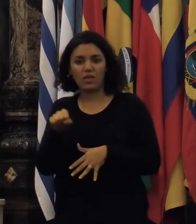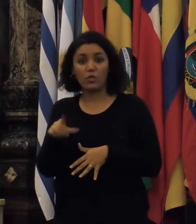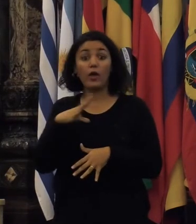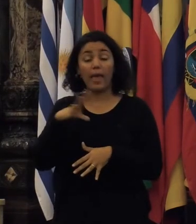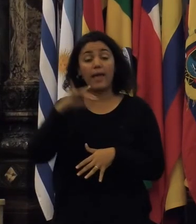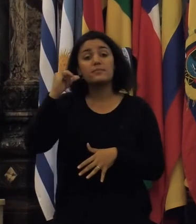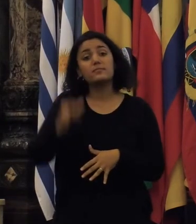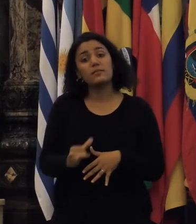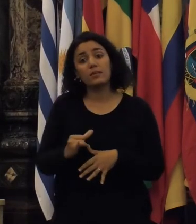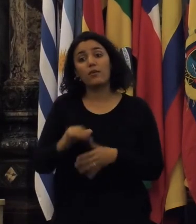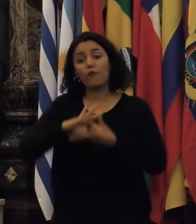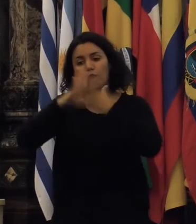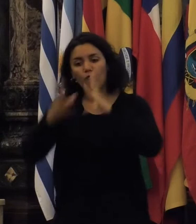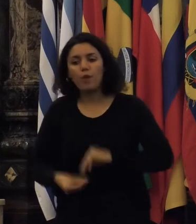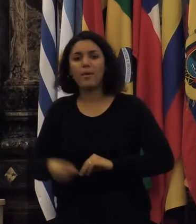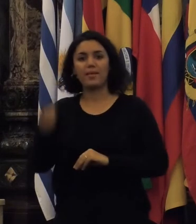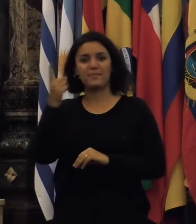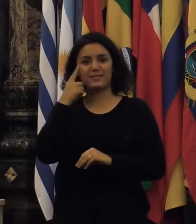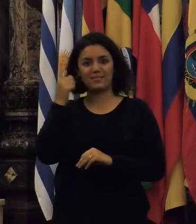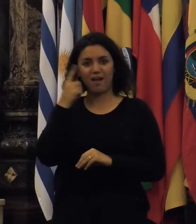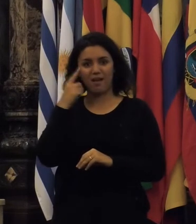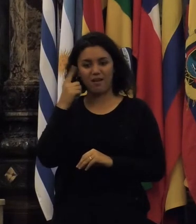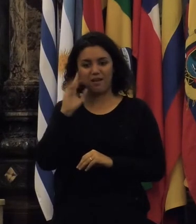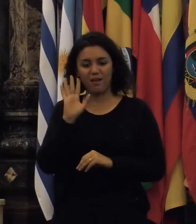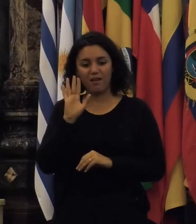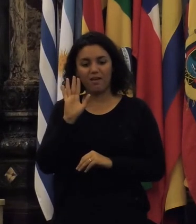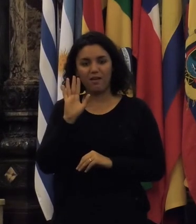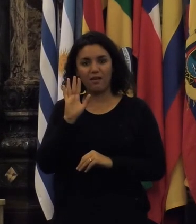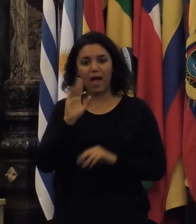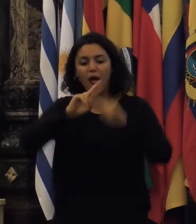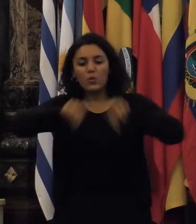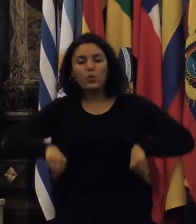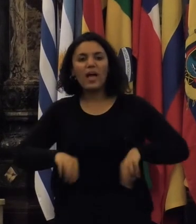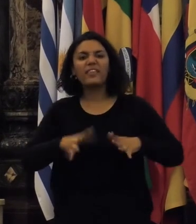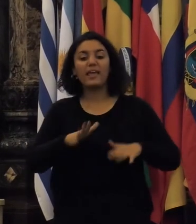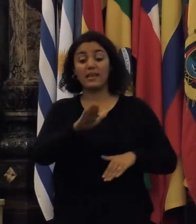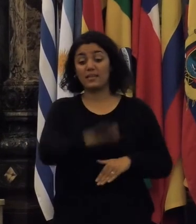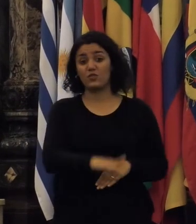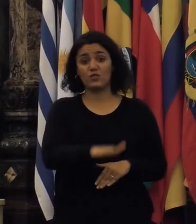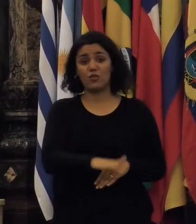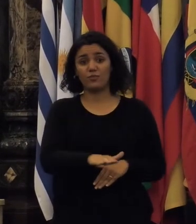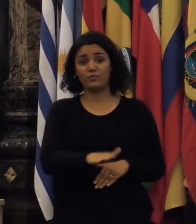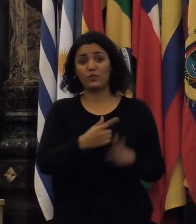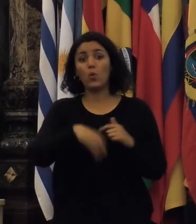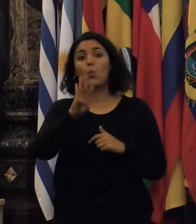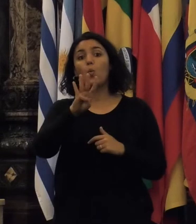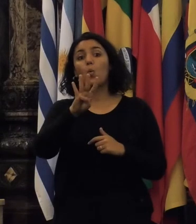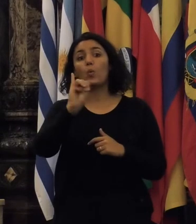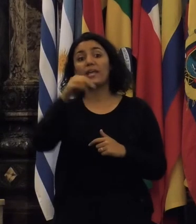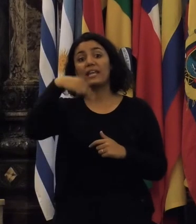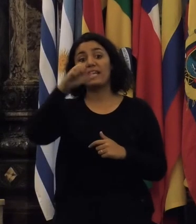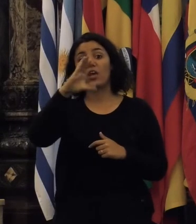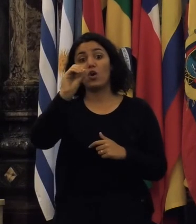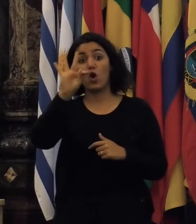existe un punto de vista otro, que es el punto de vista del niño. Winnicott nos enseñó eso.